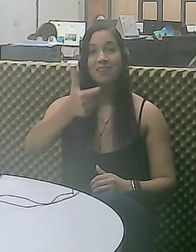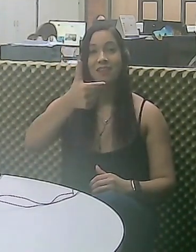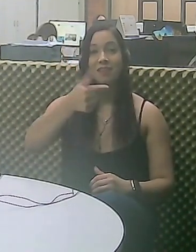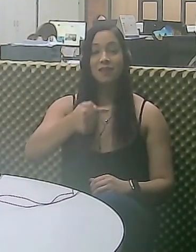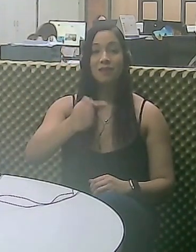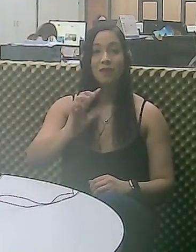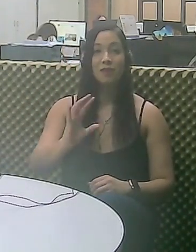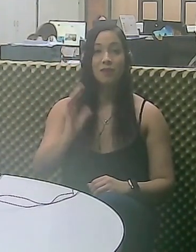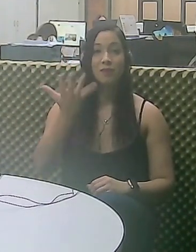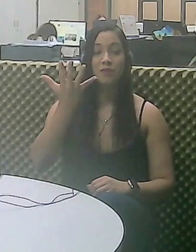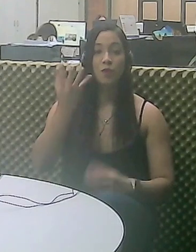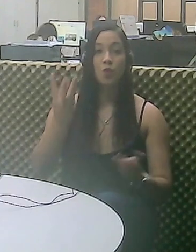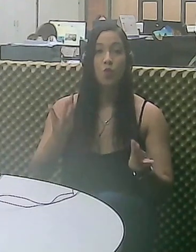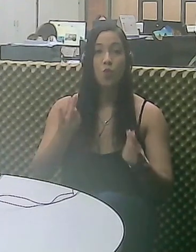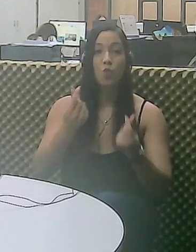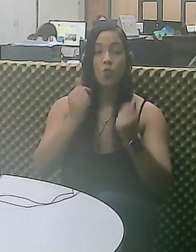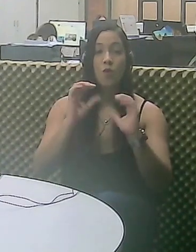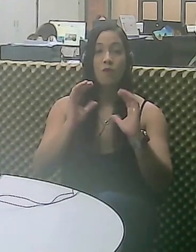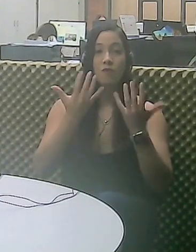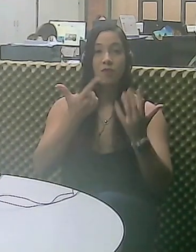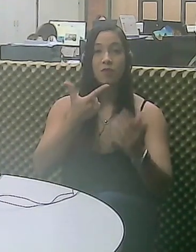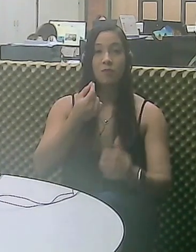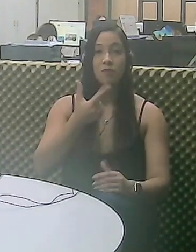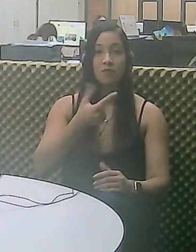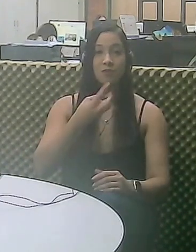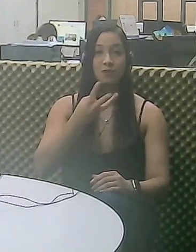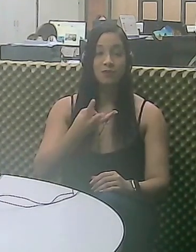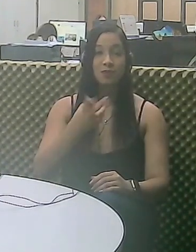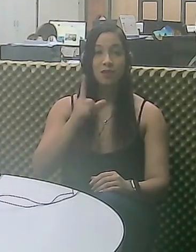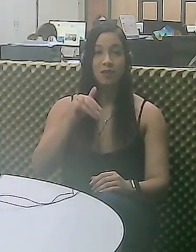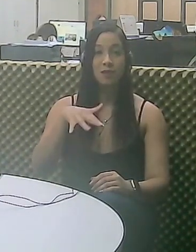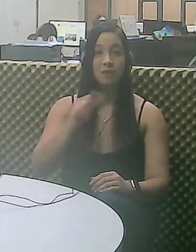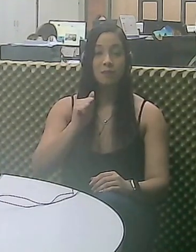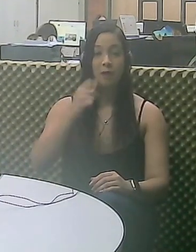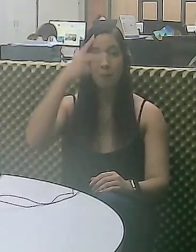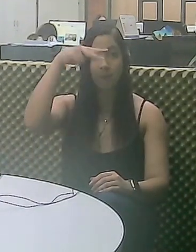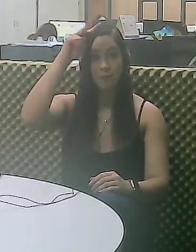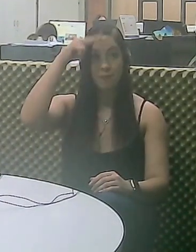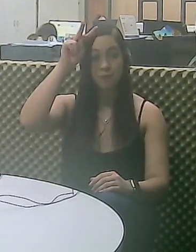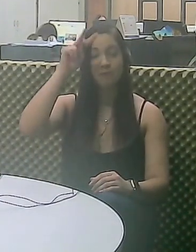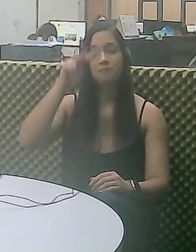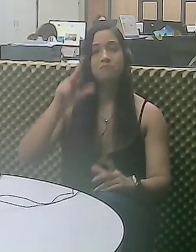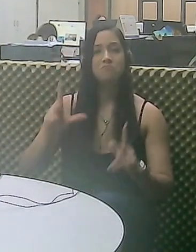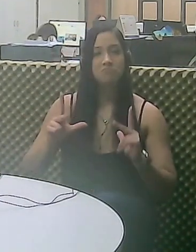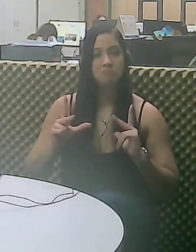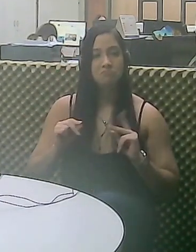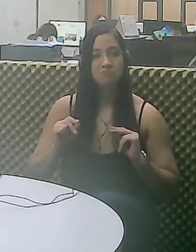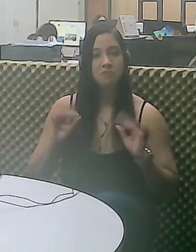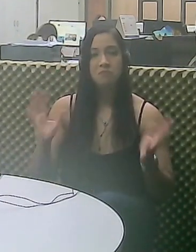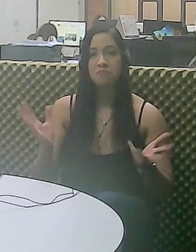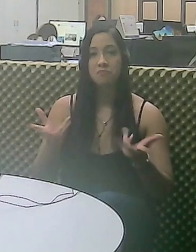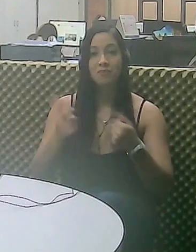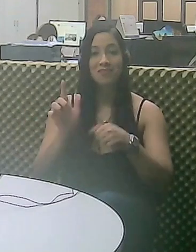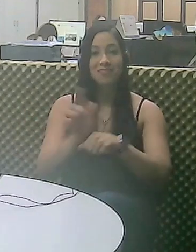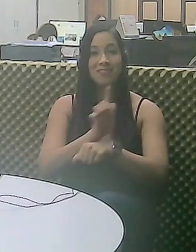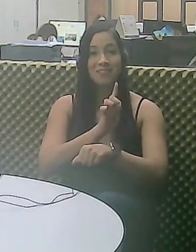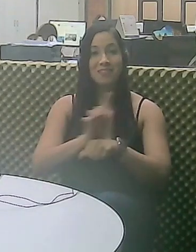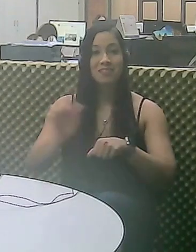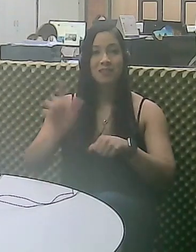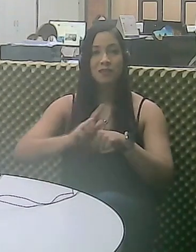17ª edição do Quality Festival 2023, em Lima, no Peru. O reconhecimento se deve à excelência em gestão